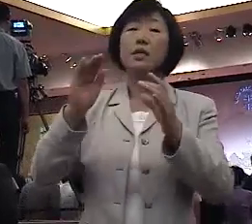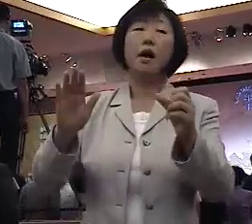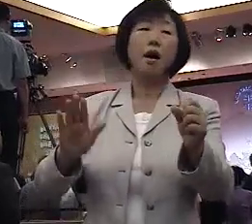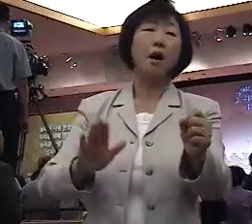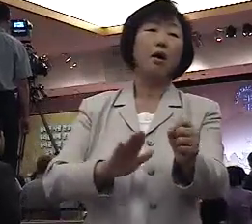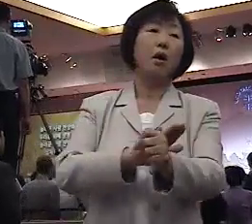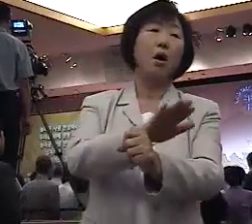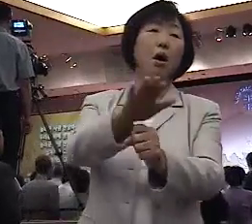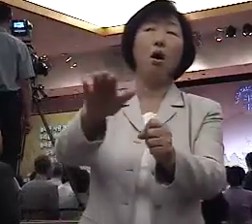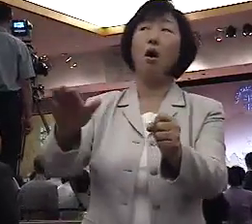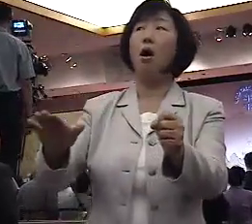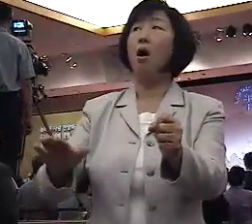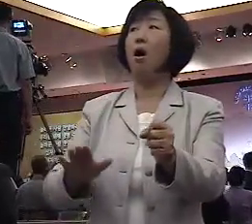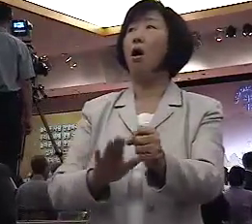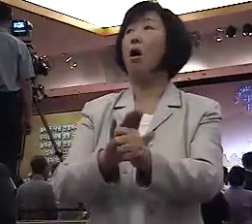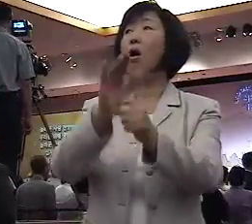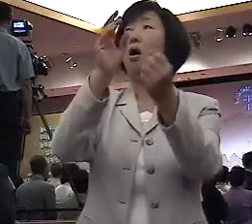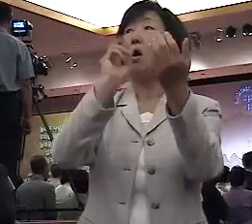놀라운 사랑